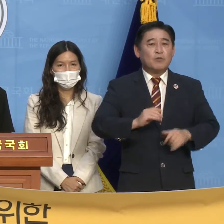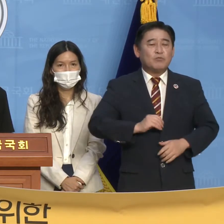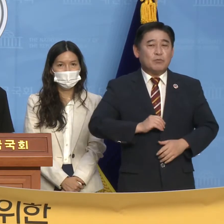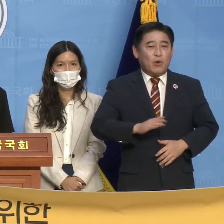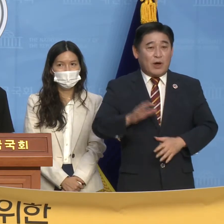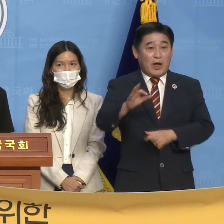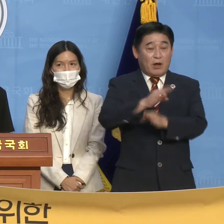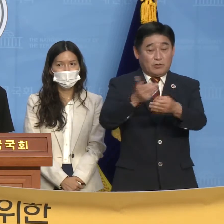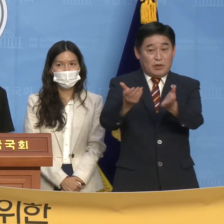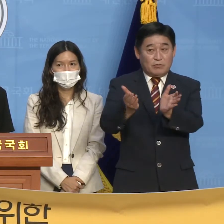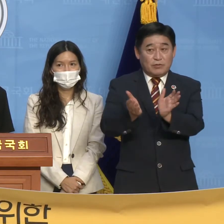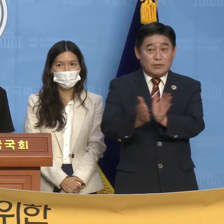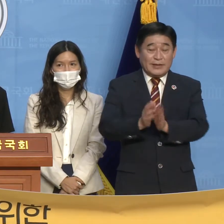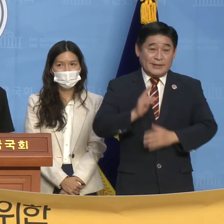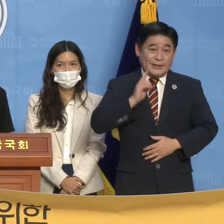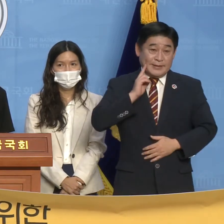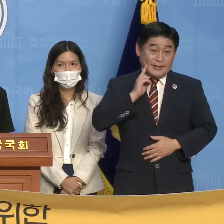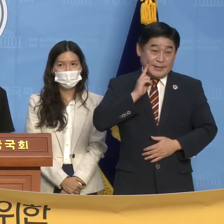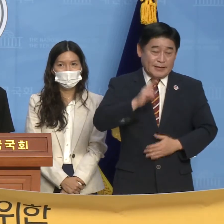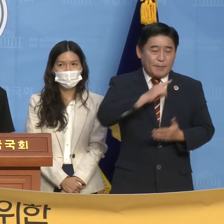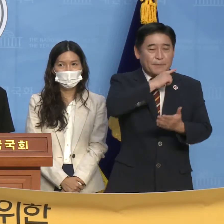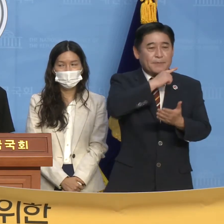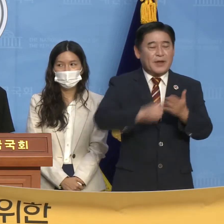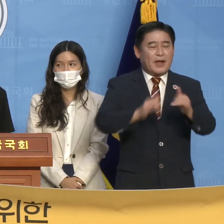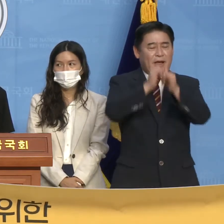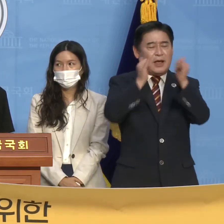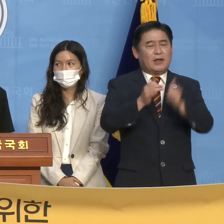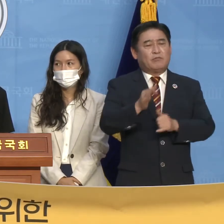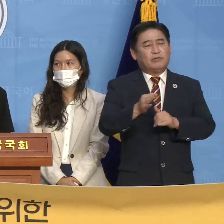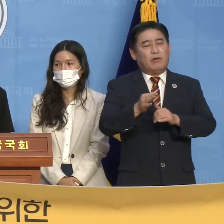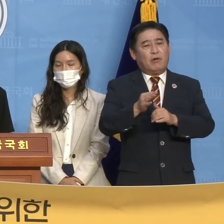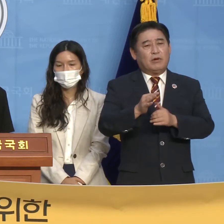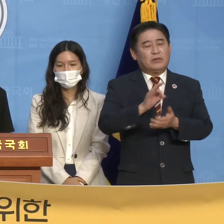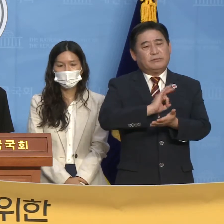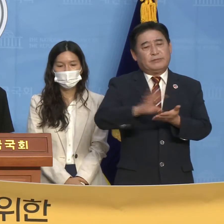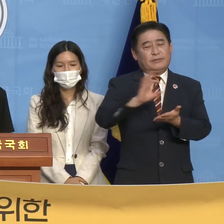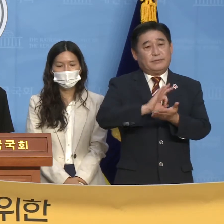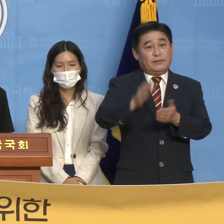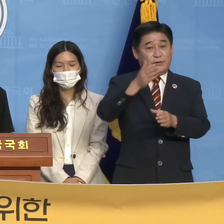경제적 측면에서 심각한 피해와 사회적 비용을 지불하고 있다.